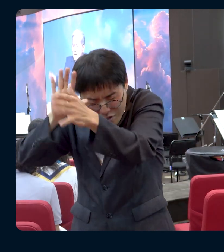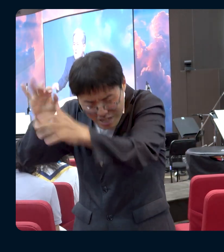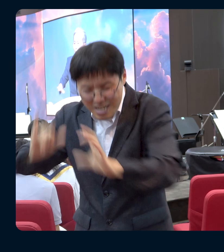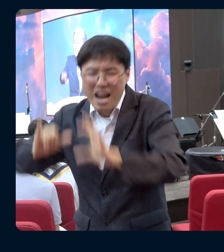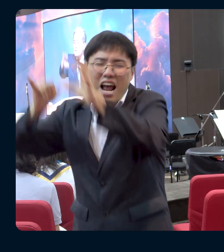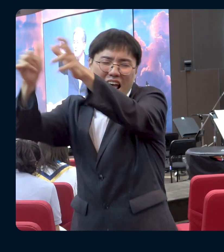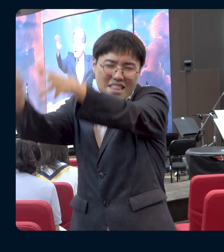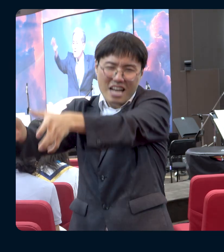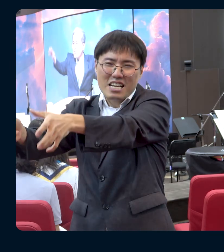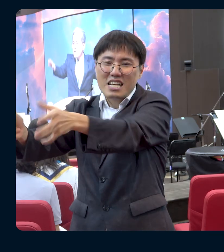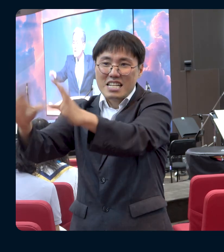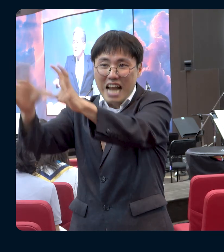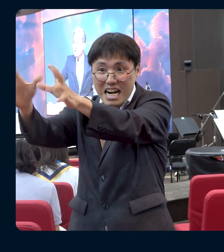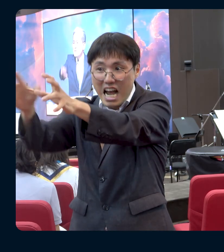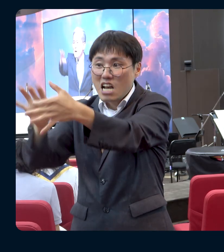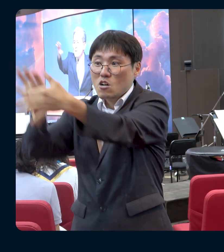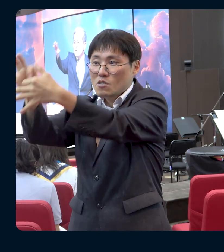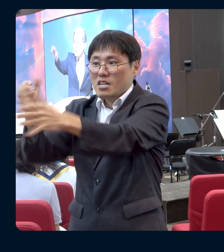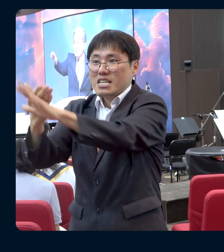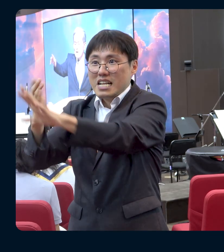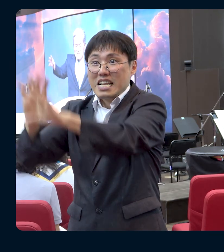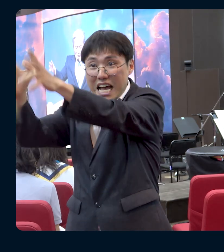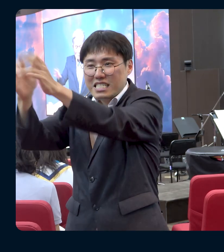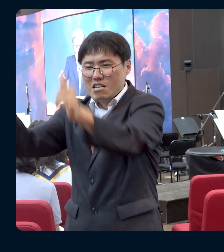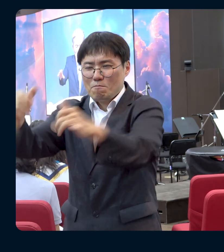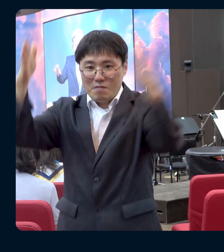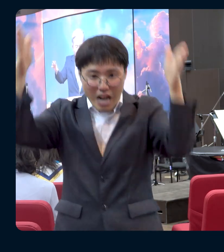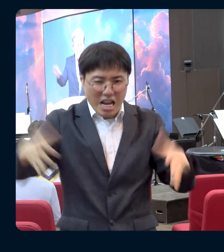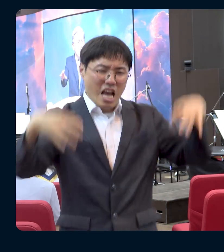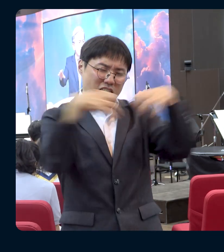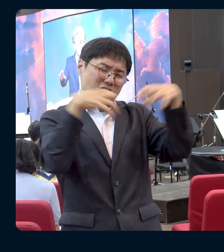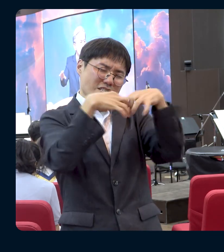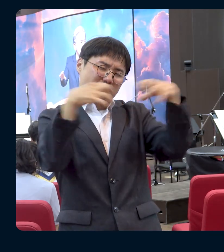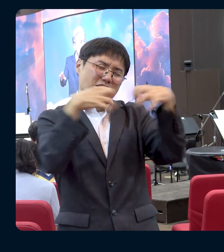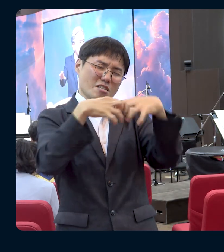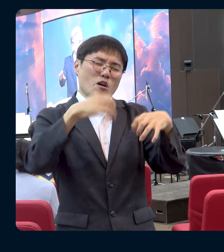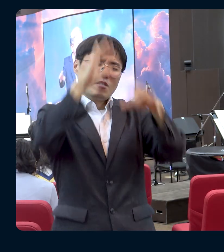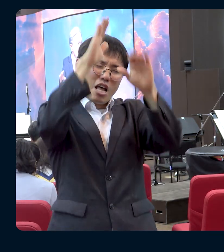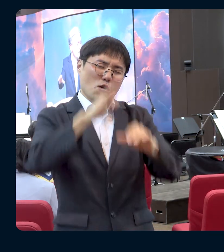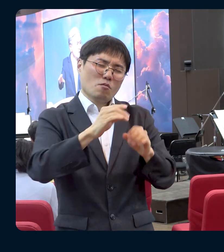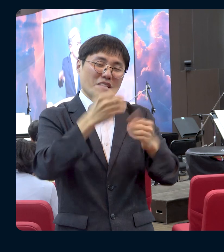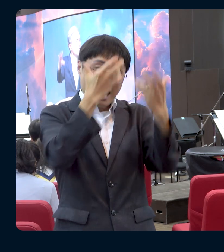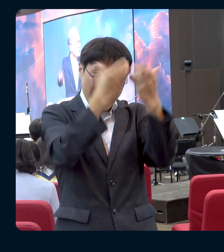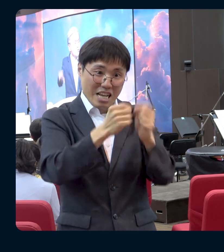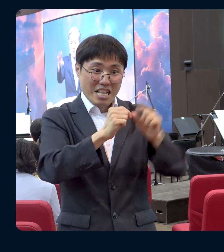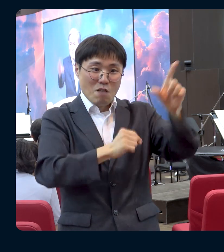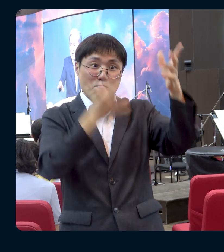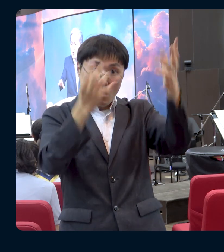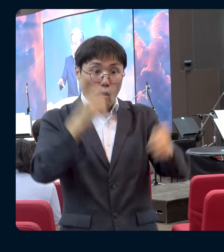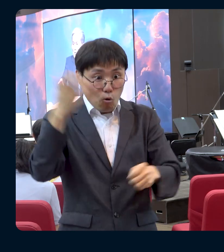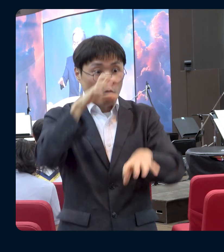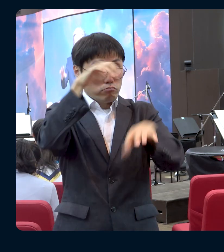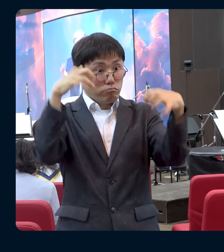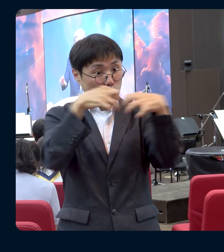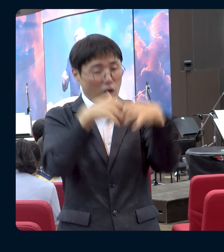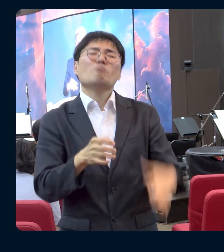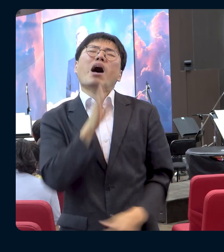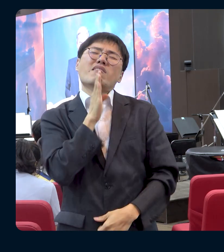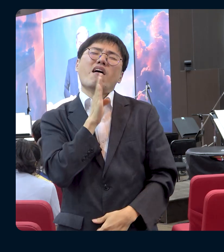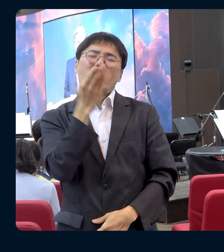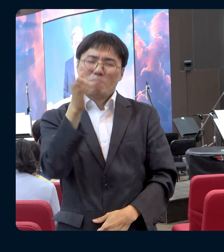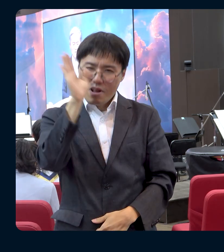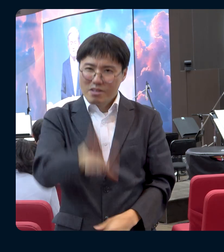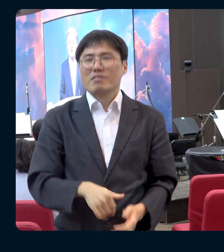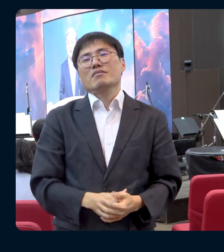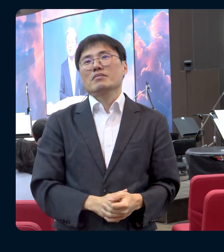속한 세상의 어떤 나라에 속한 그 이방 백성들과의 싸움, 이 싸움이. 그러니까 영적 전쟁 맞죠.